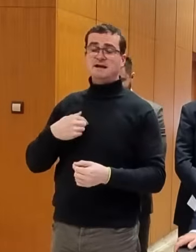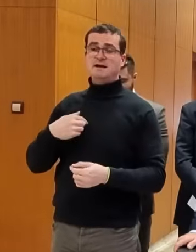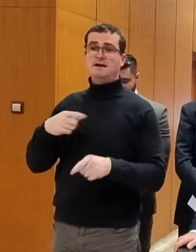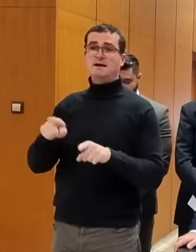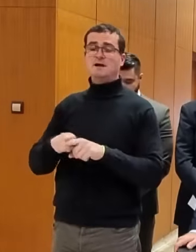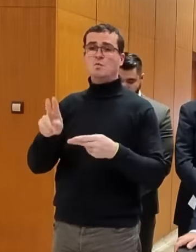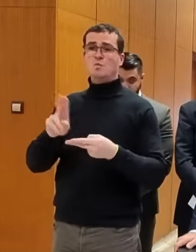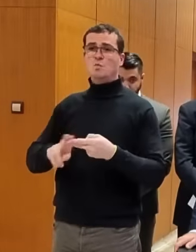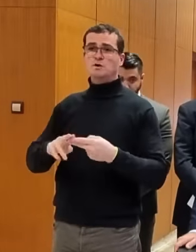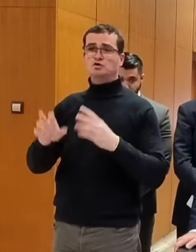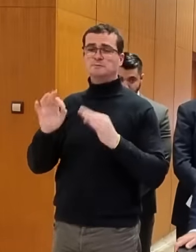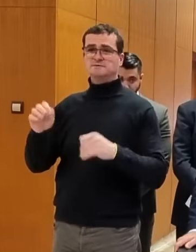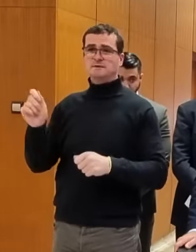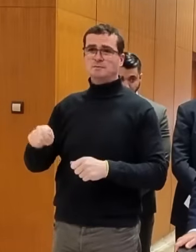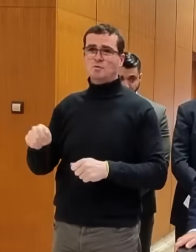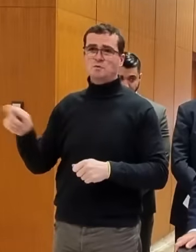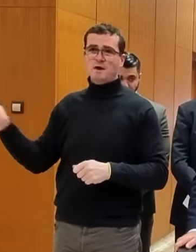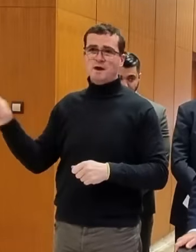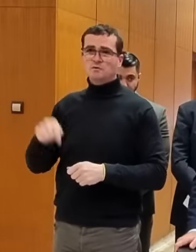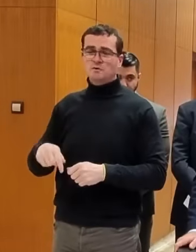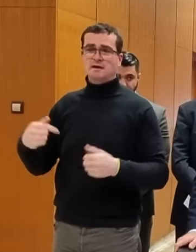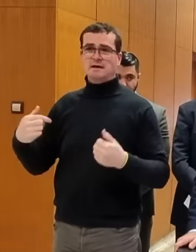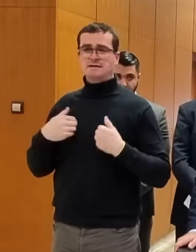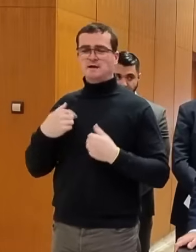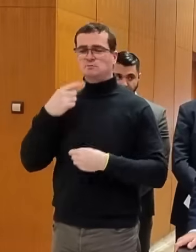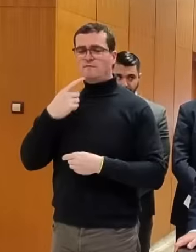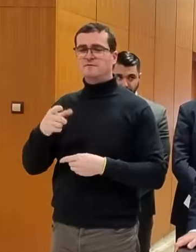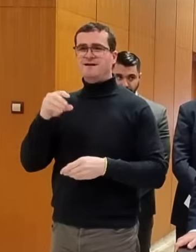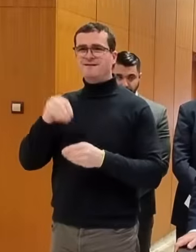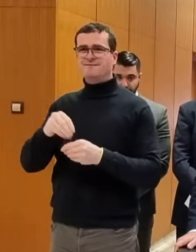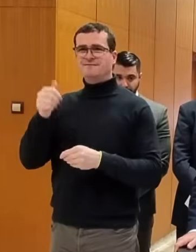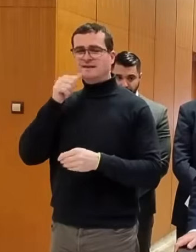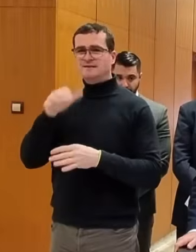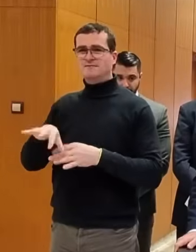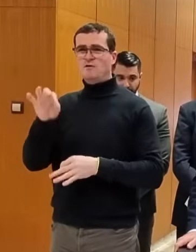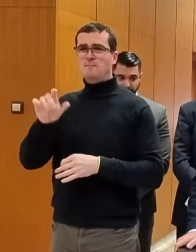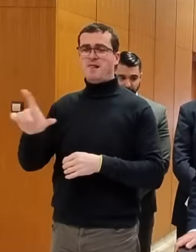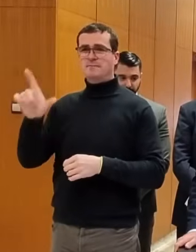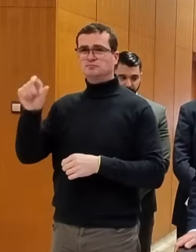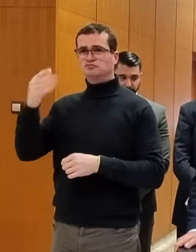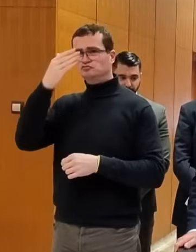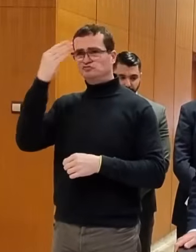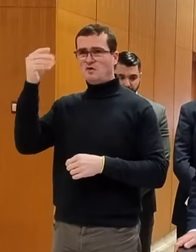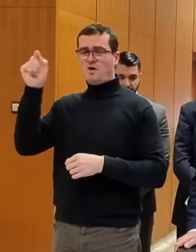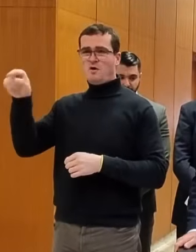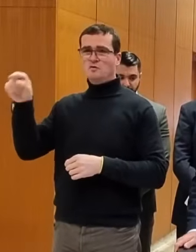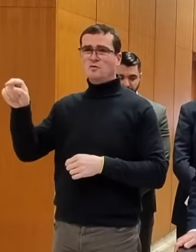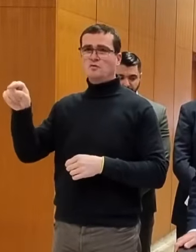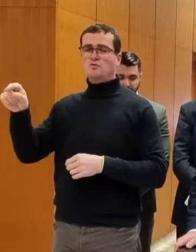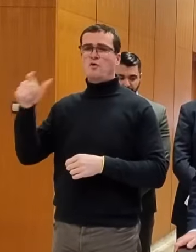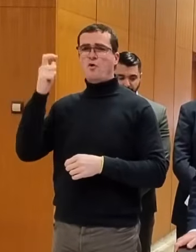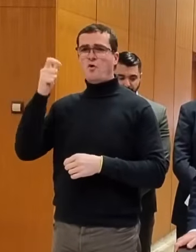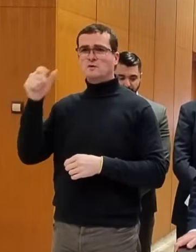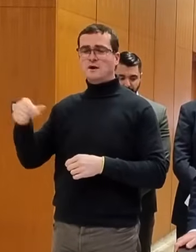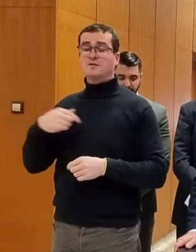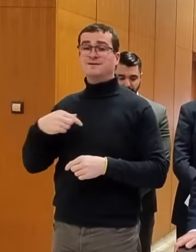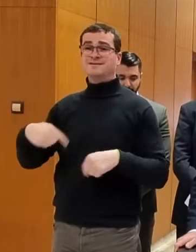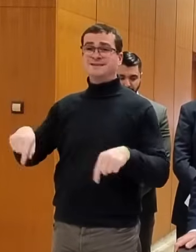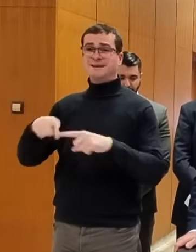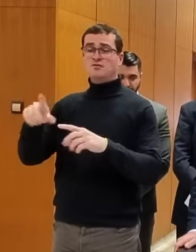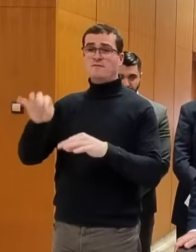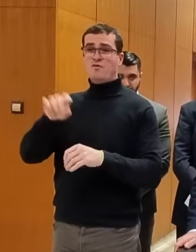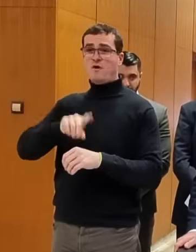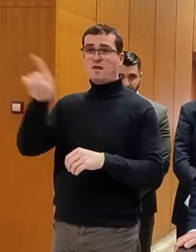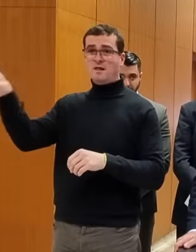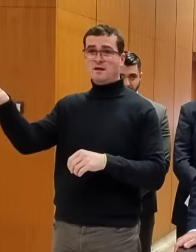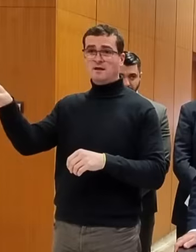na úrad špeciálnej prokuratúry, ja som to povedal v deň zvolenia pána Lipšica na čelo tohoto orgánu. Tí, ktorí ho